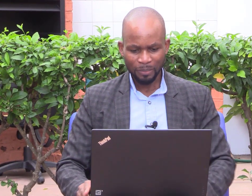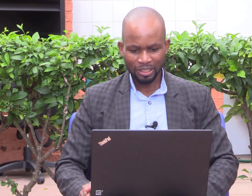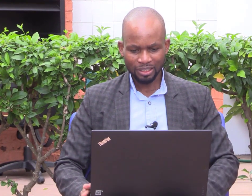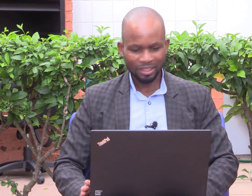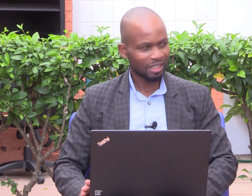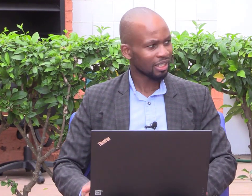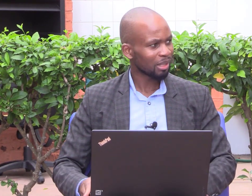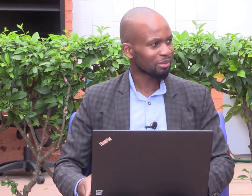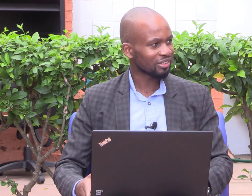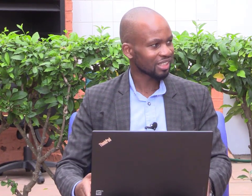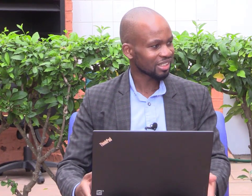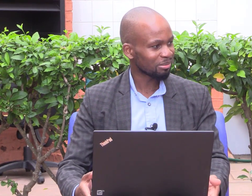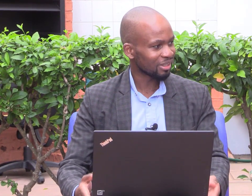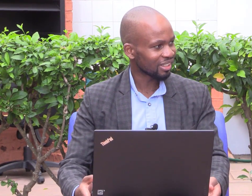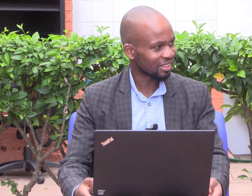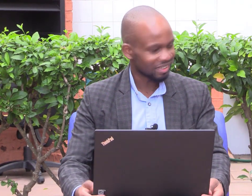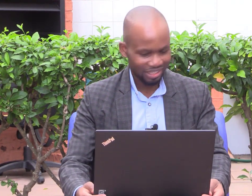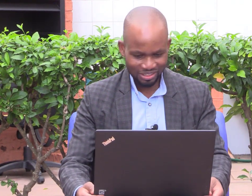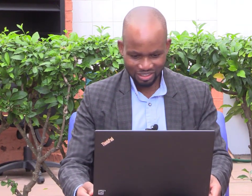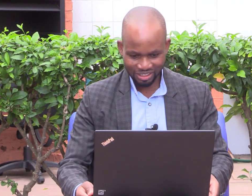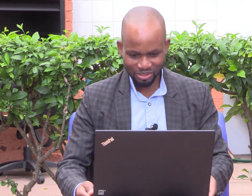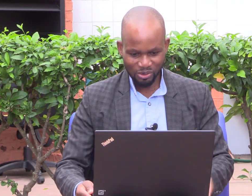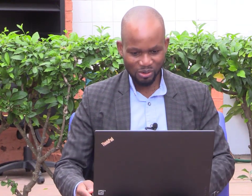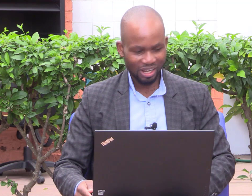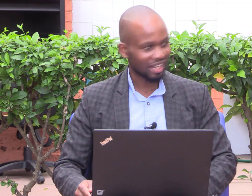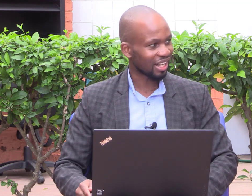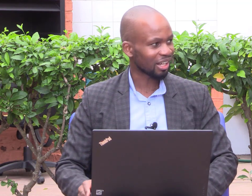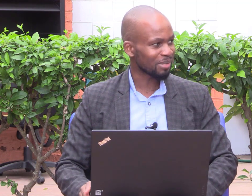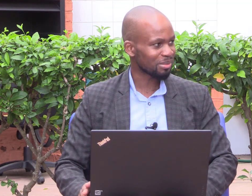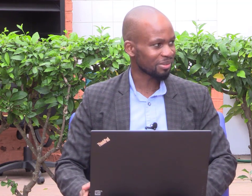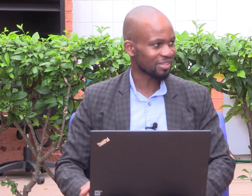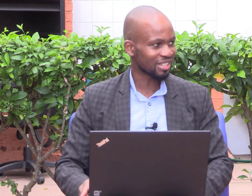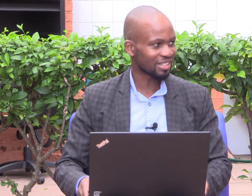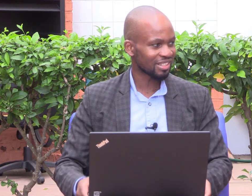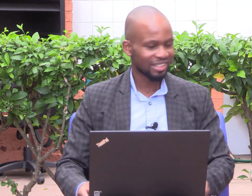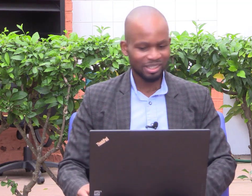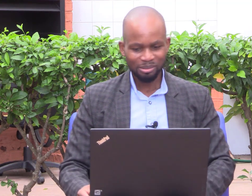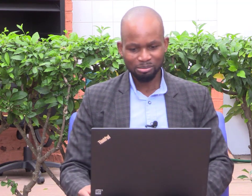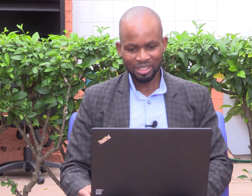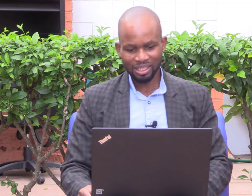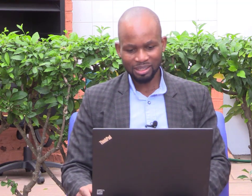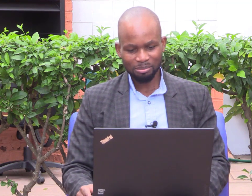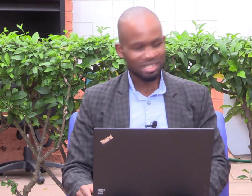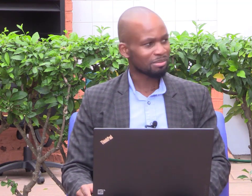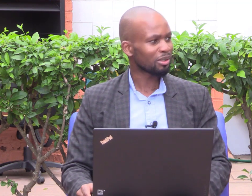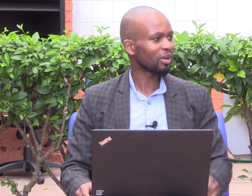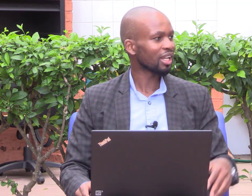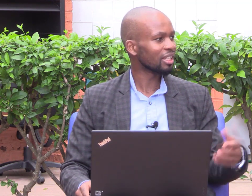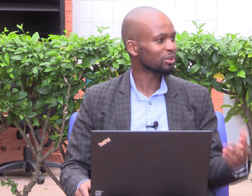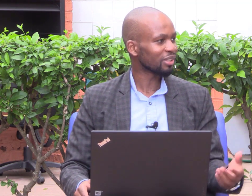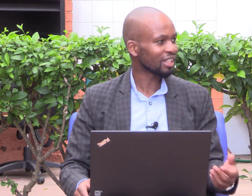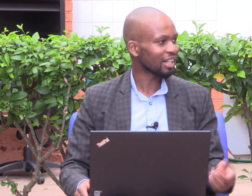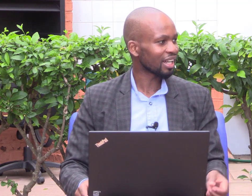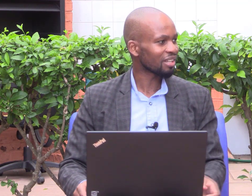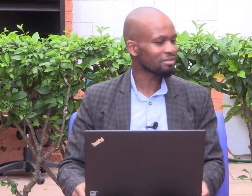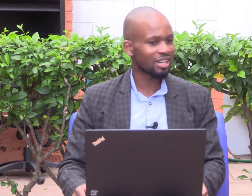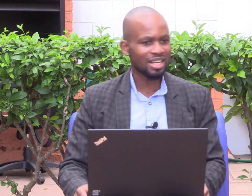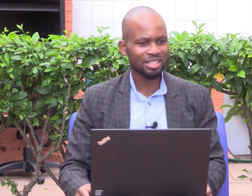E queria aproveitar também, interagir aqui com a Carla mais uma vez, para perceber qual é a leitura que a Carla faz,